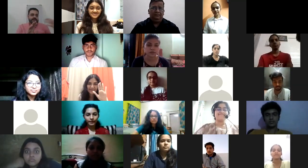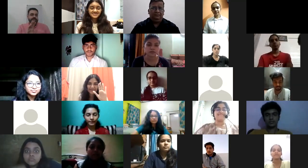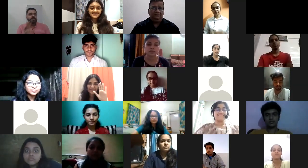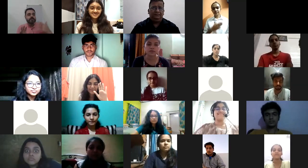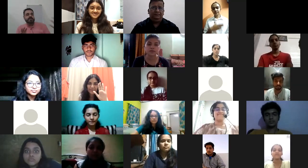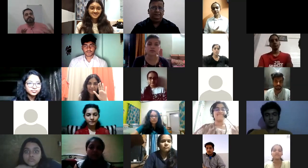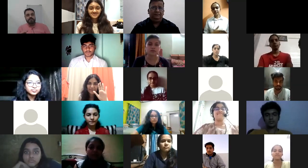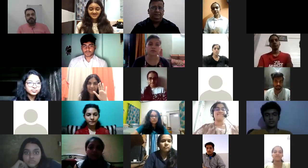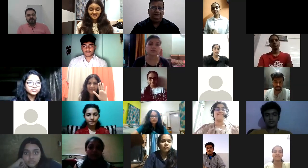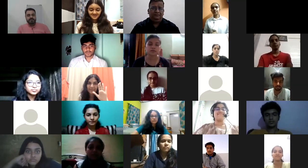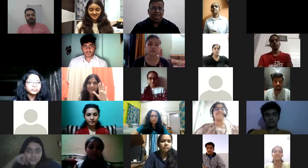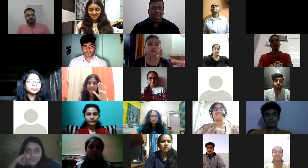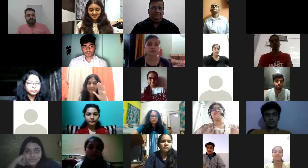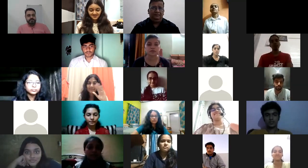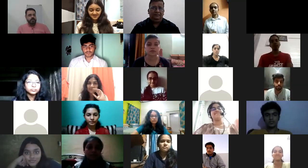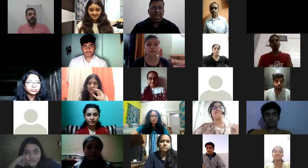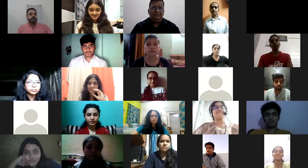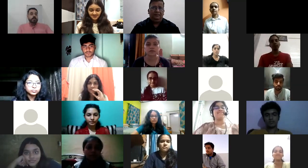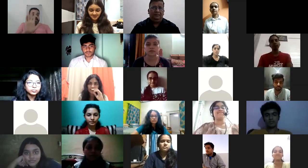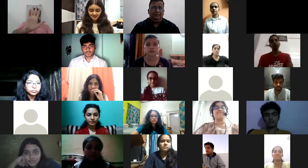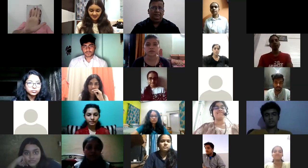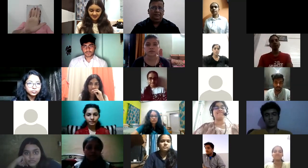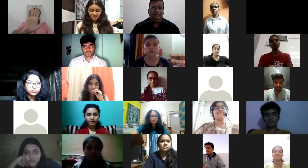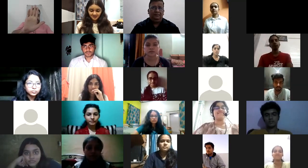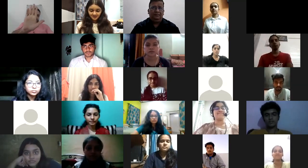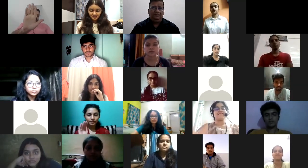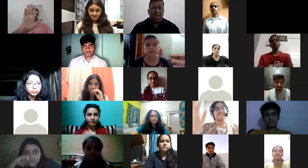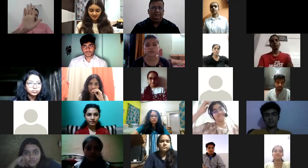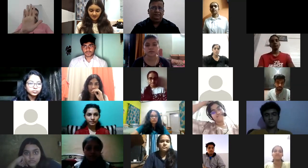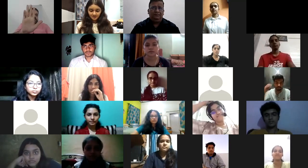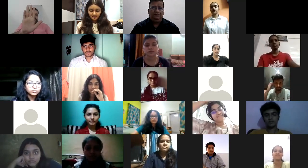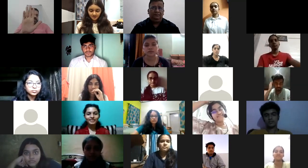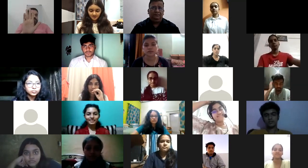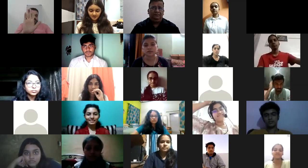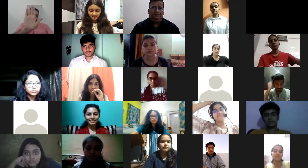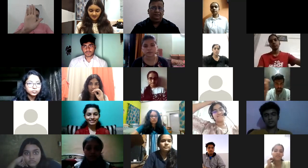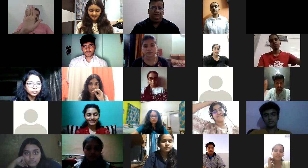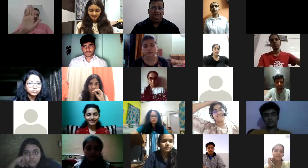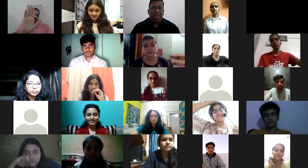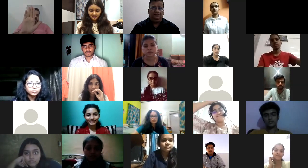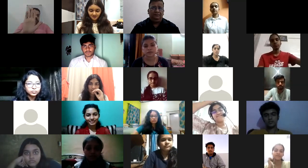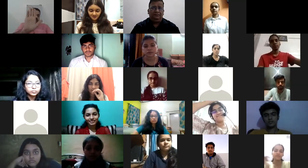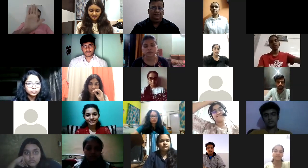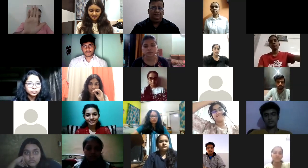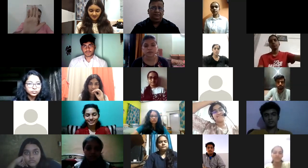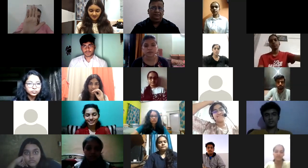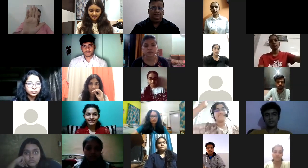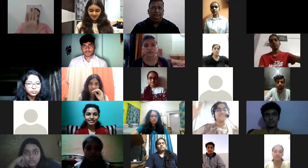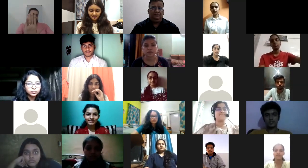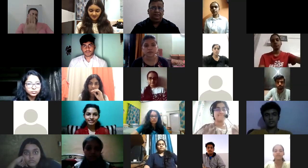purely contextual, you know. कोई आ रहा है बोलेंगे वो 5 तो नहीं बोल रहा है, मीन्स रुकने को ही बोल रहा होगा, wait. So this is sign